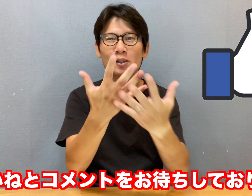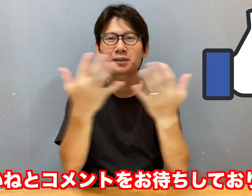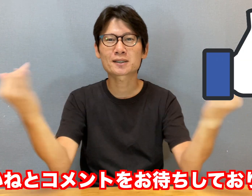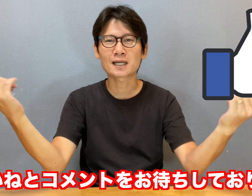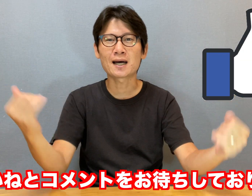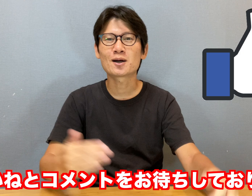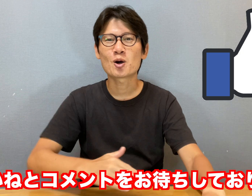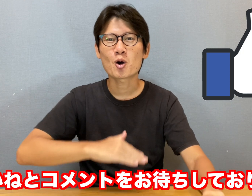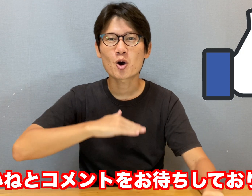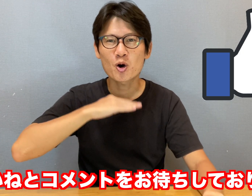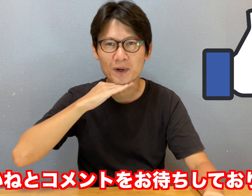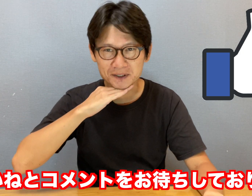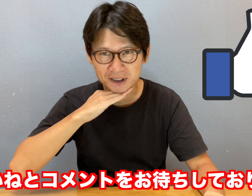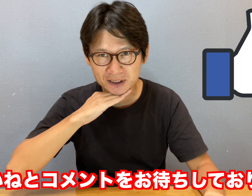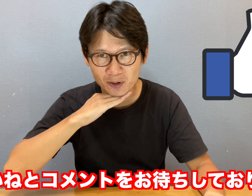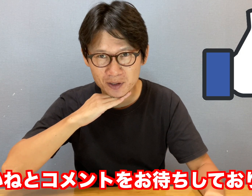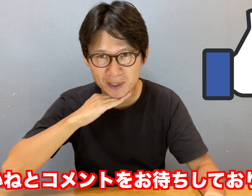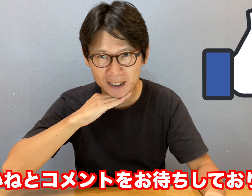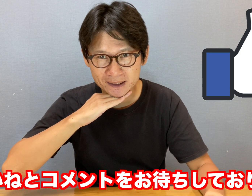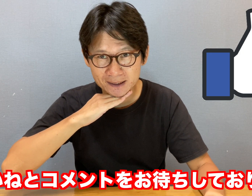たくさんお待ちしております。